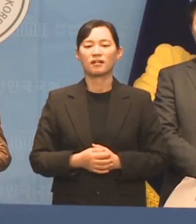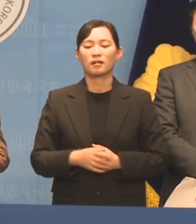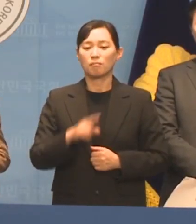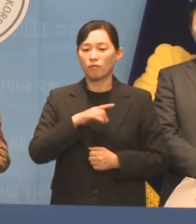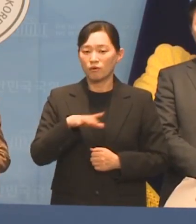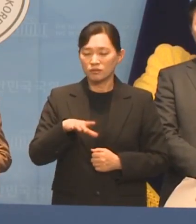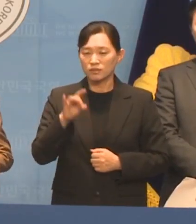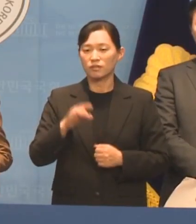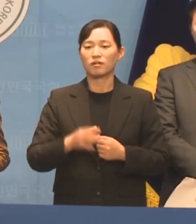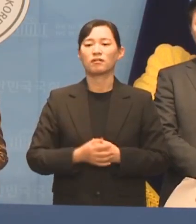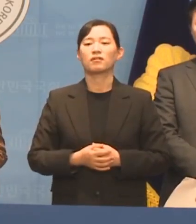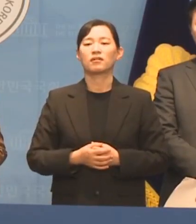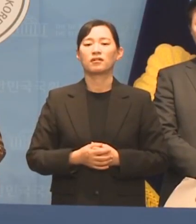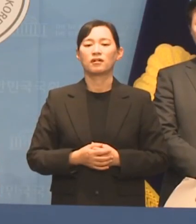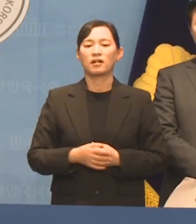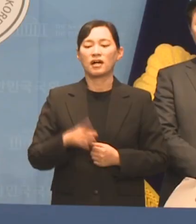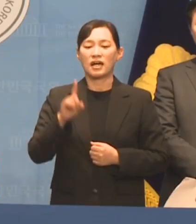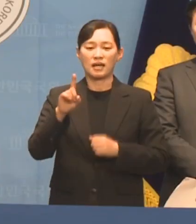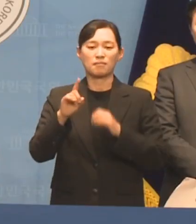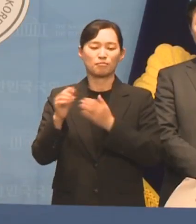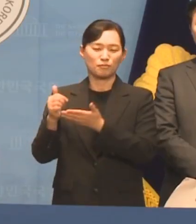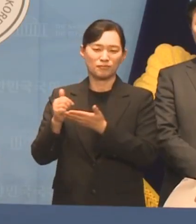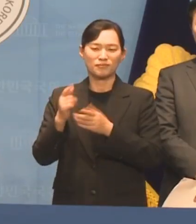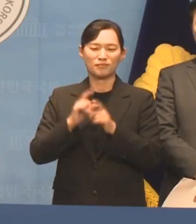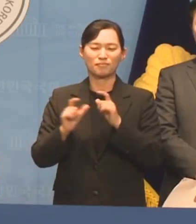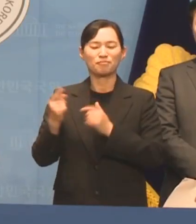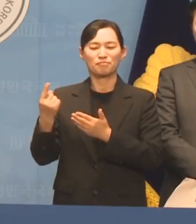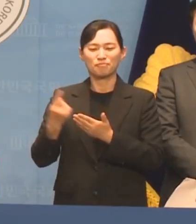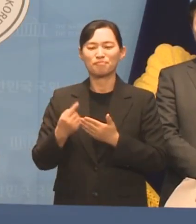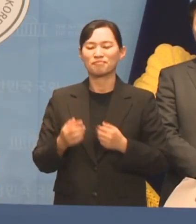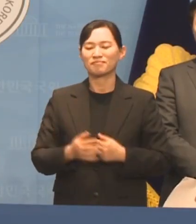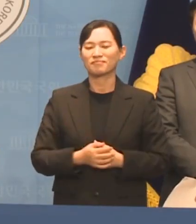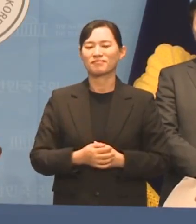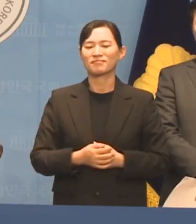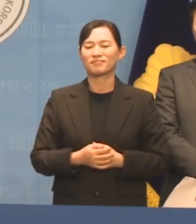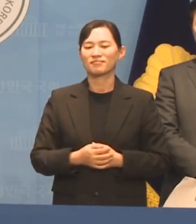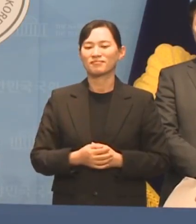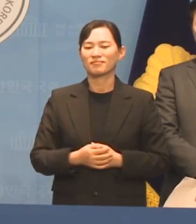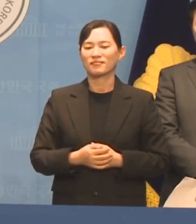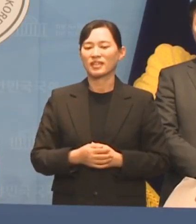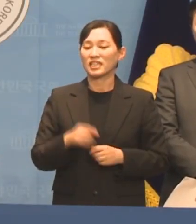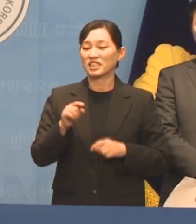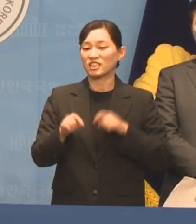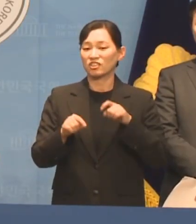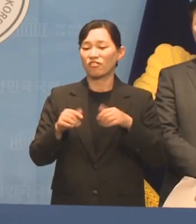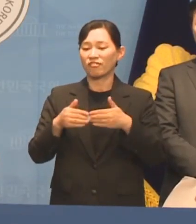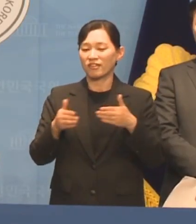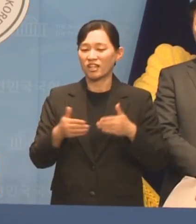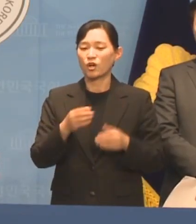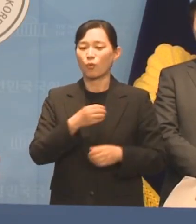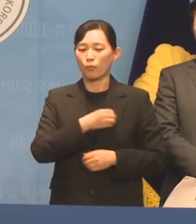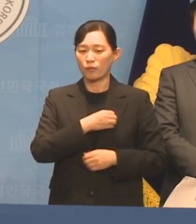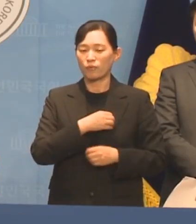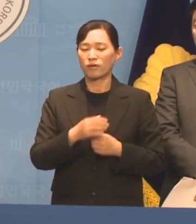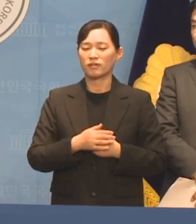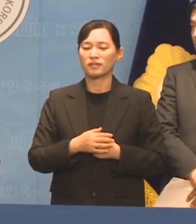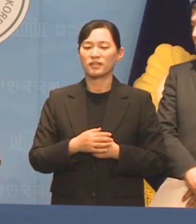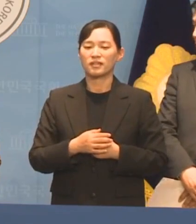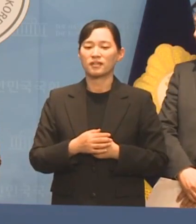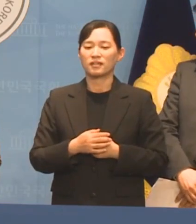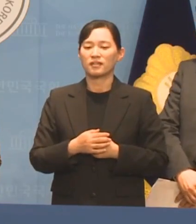먼저 한 분 더 오셨습니다. 이용우 노동존중 실천단 위원이자 민주당